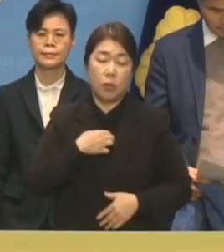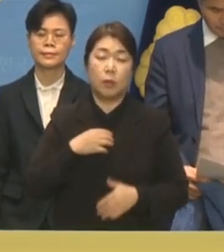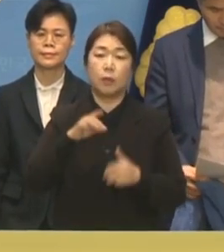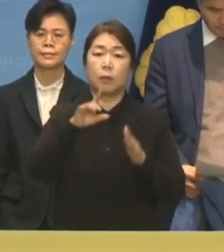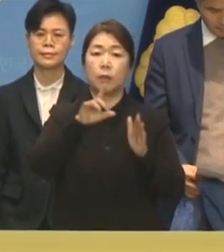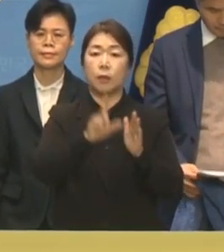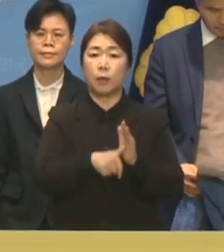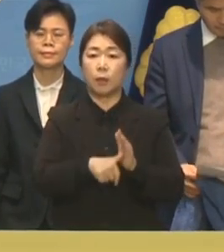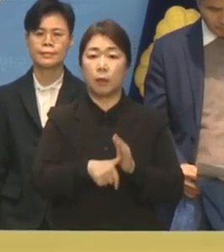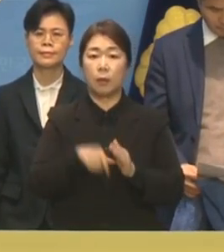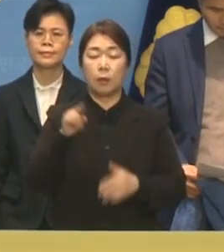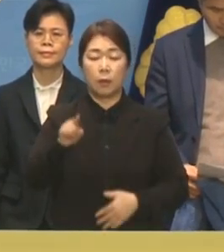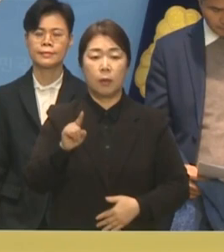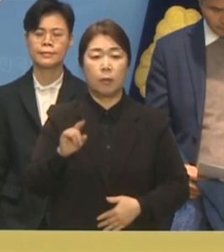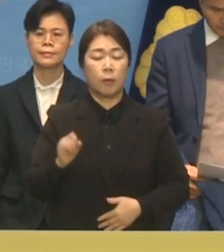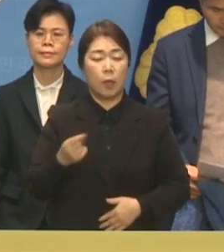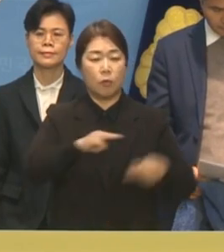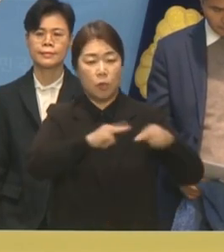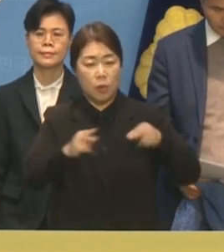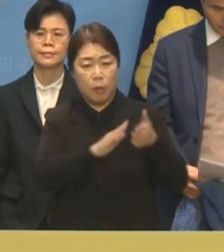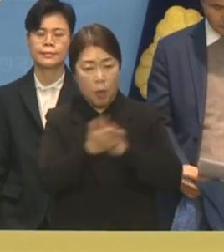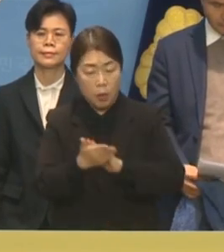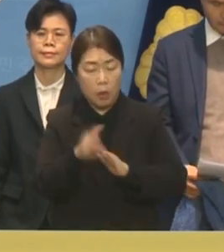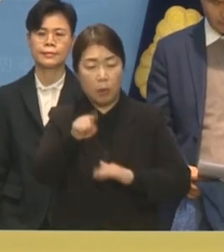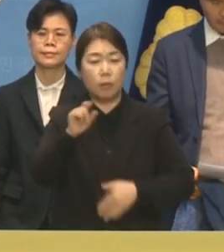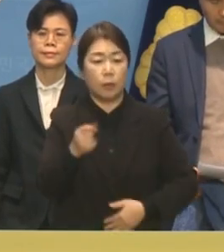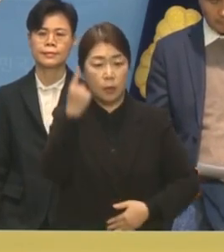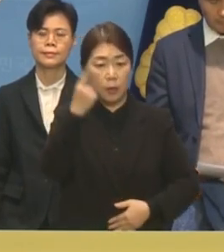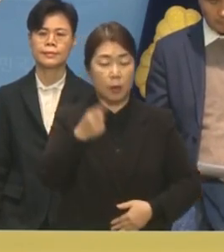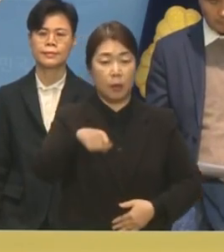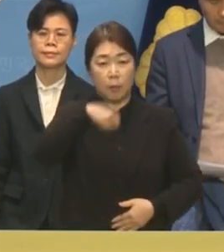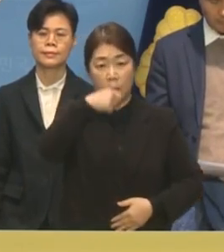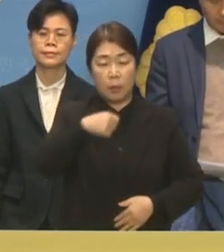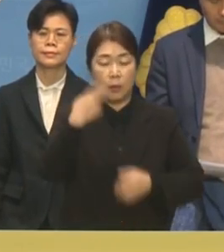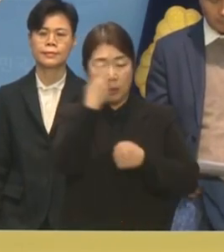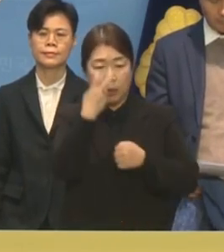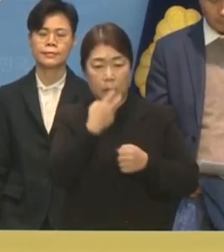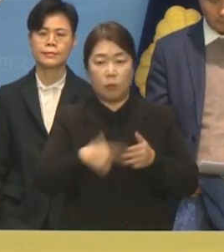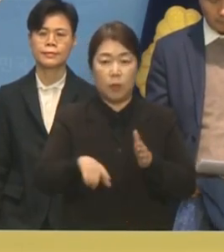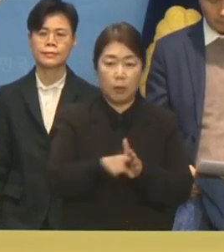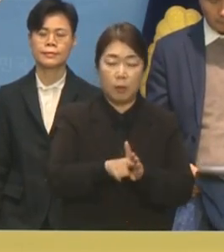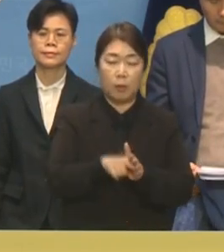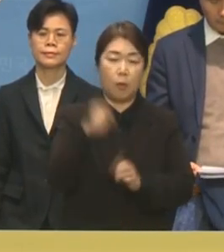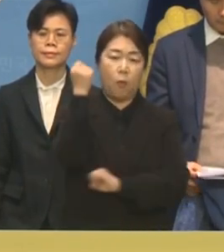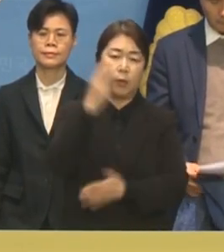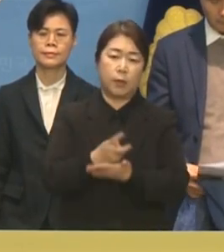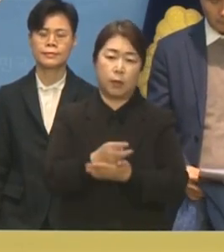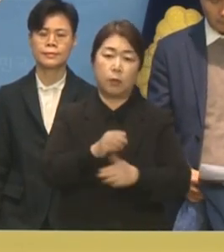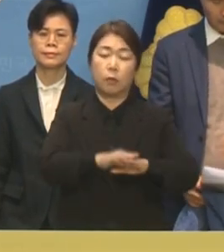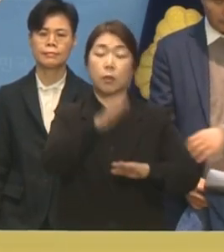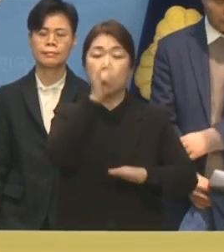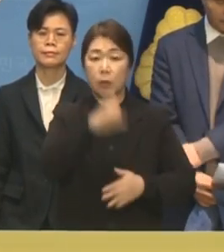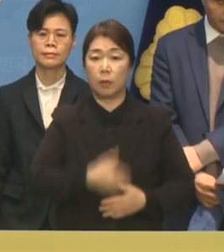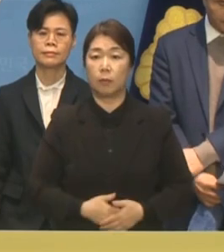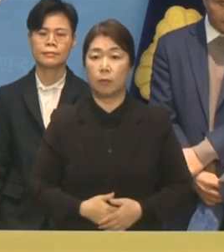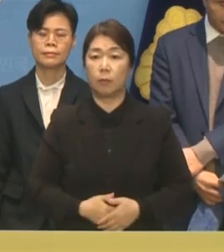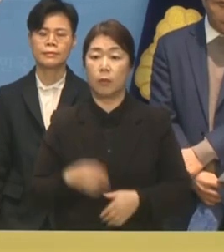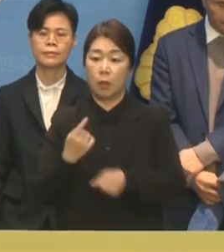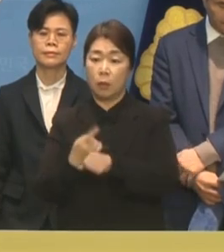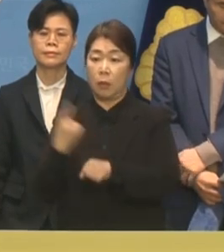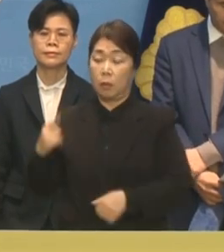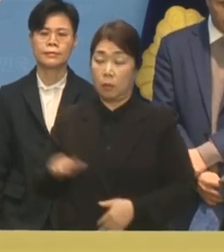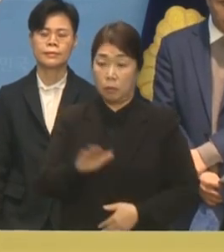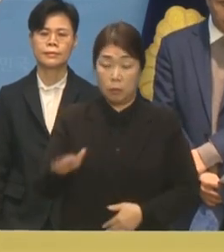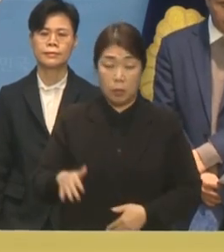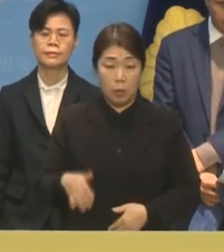시대에 LMO로부터 우리의 생태계와 밥상을 지키기 위한 원칙을 정하고 있습니다. 지난해 우리는